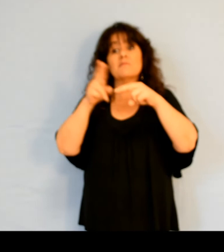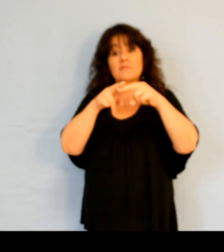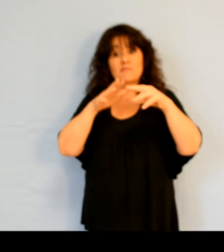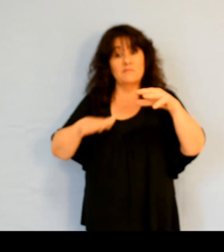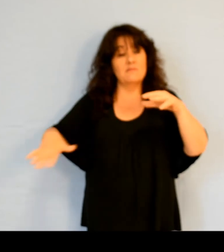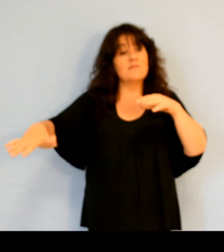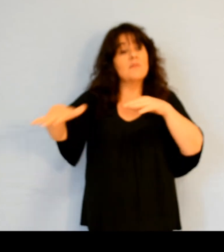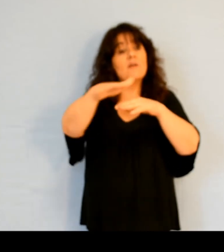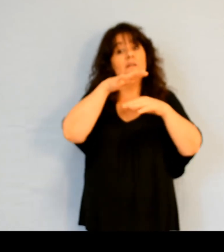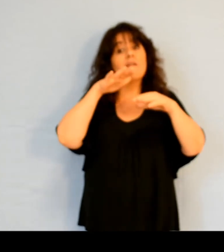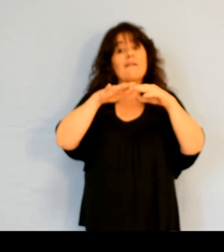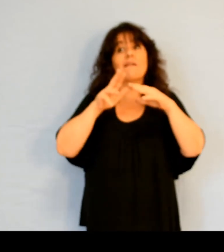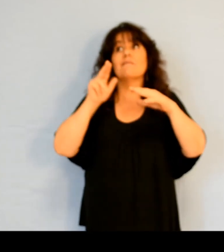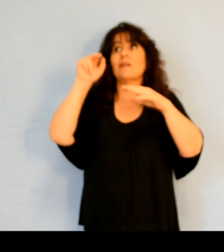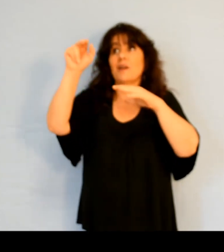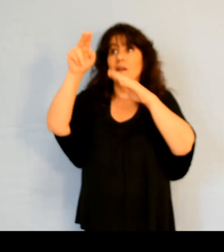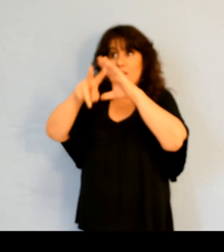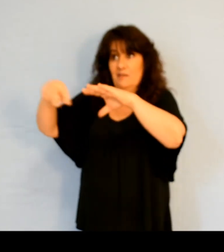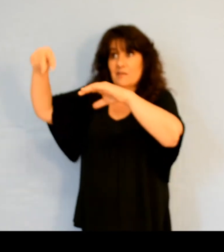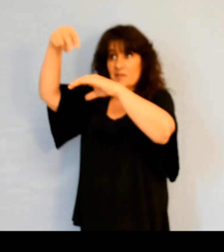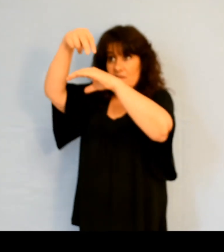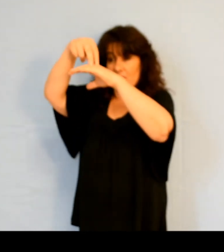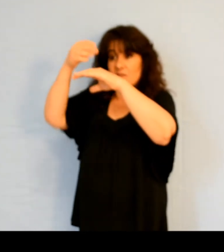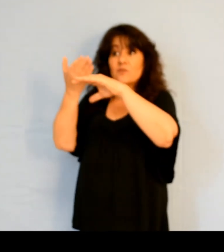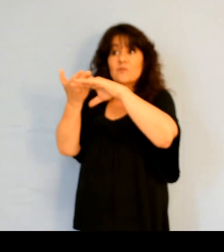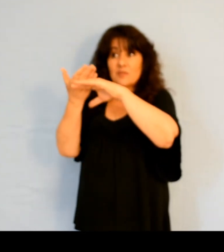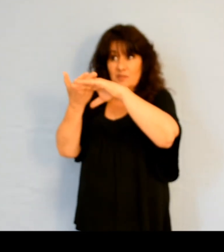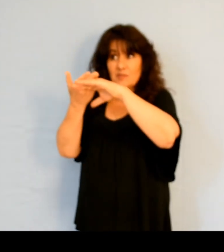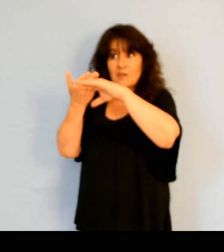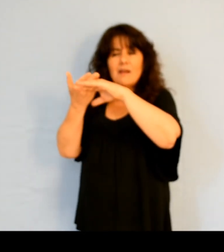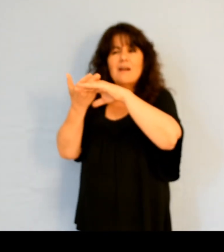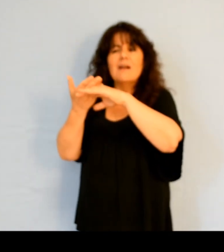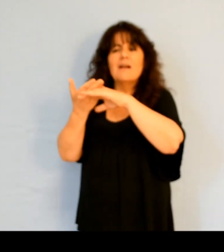Moïse lui-même le fait comprendre dans le récit du buisson ardent.